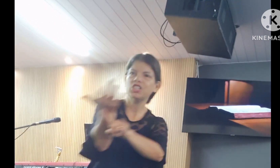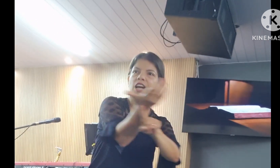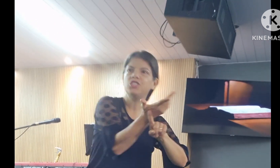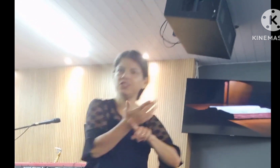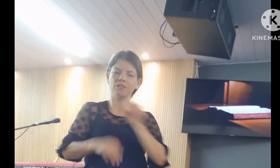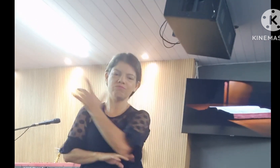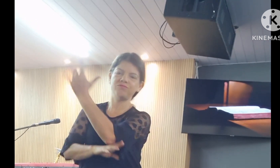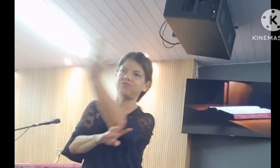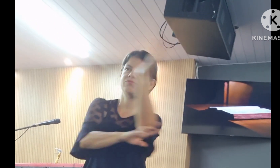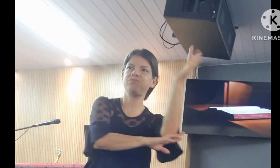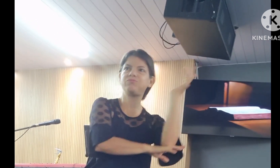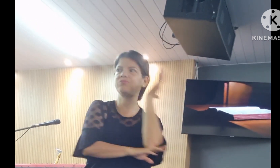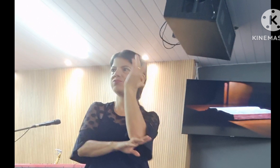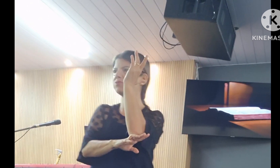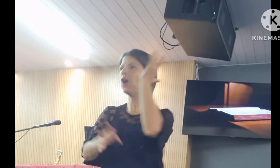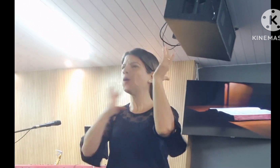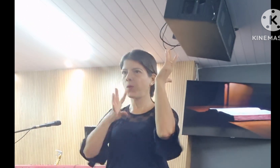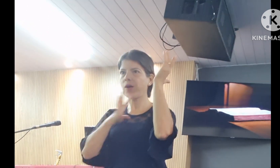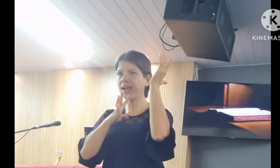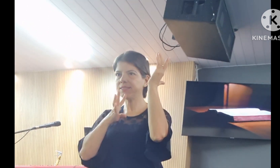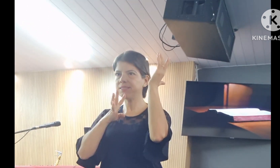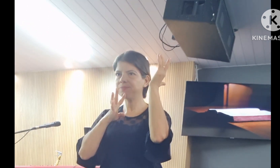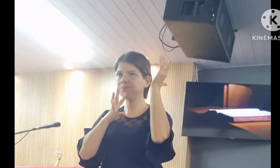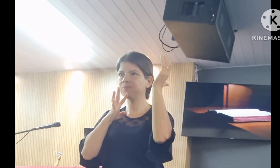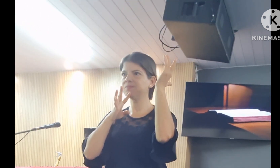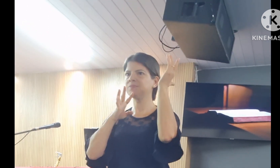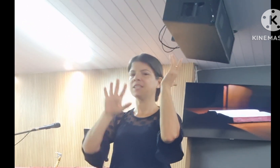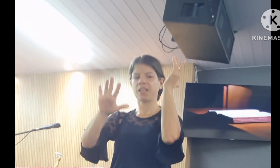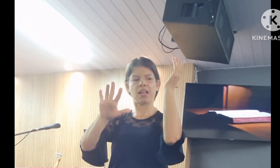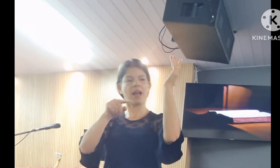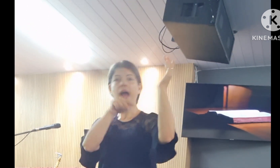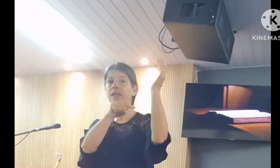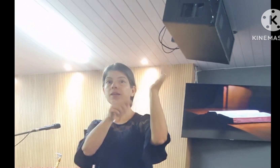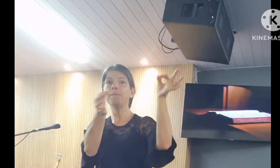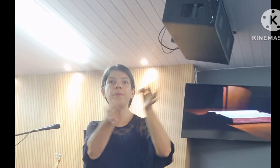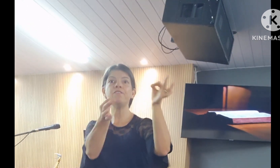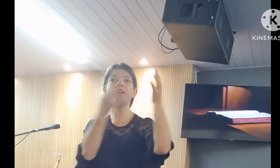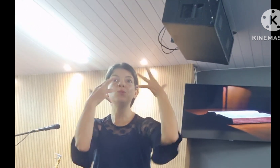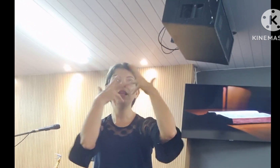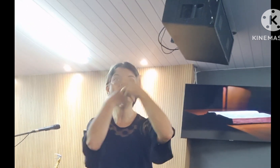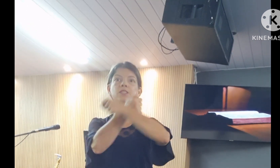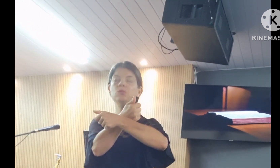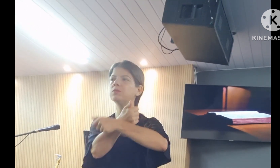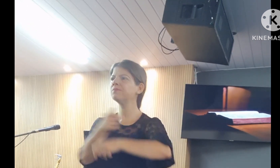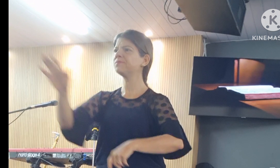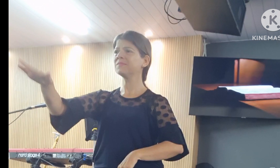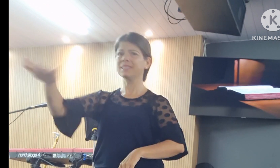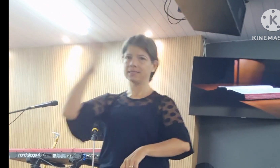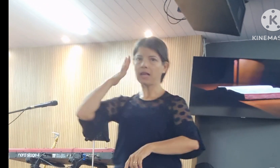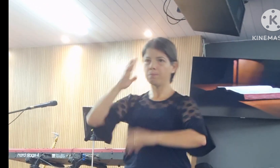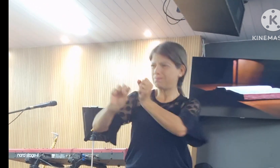E se nós pararmos para fazer um cálculo, qual era a dimensão do jardim?